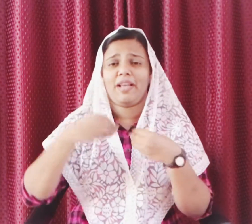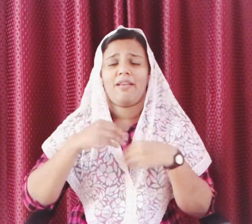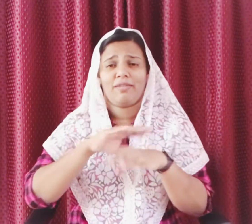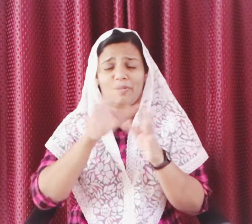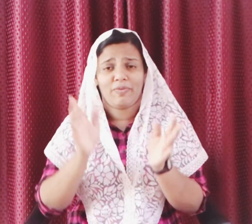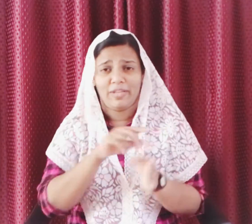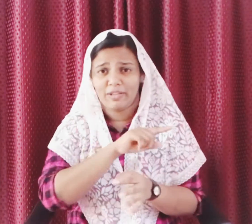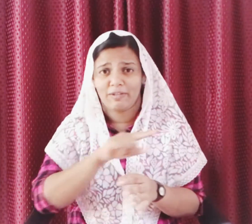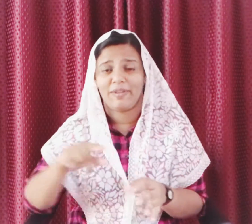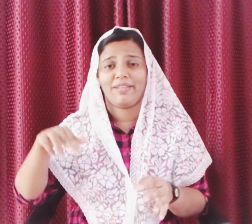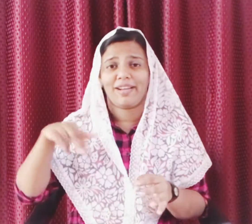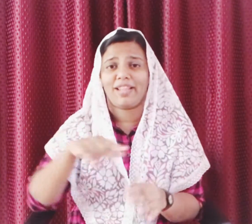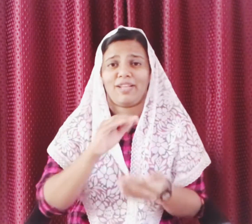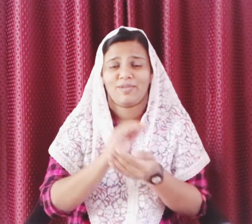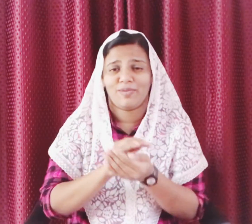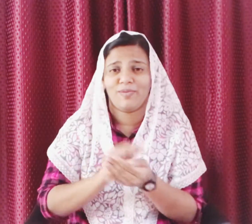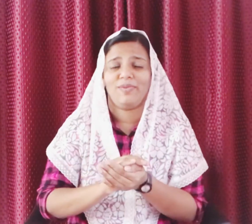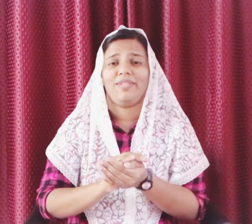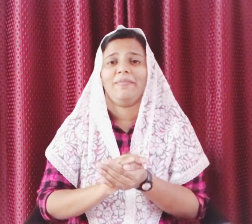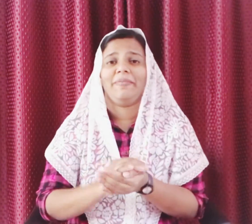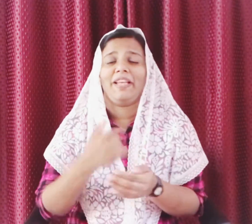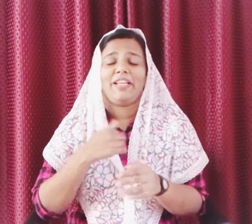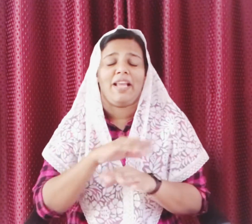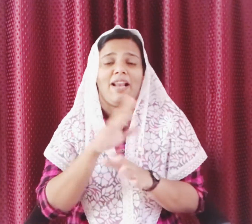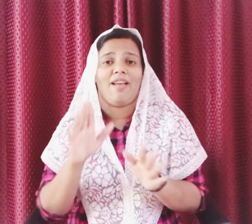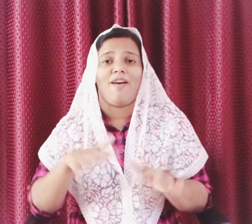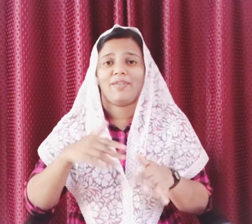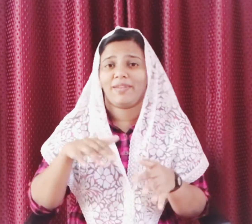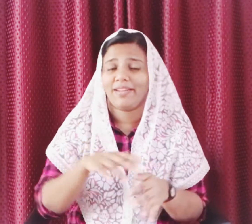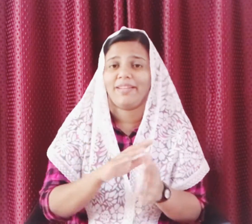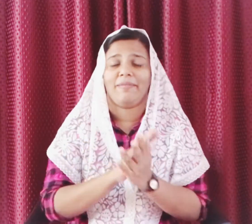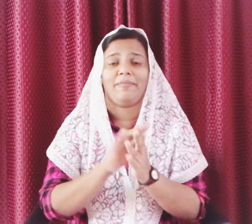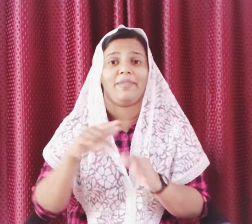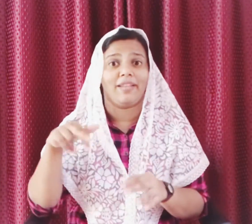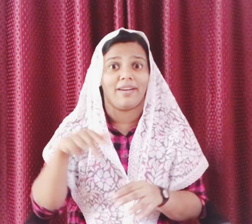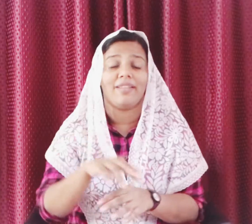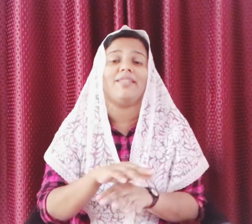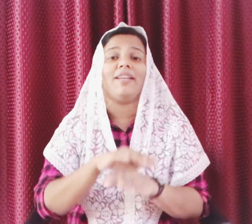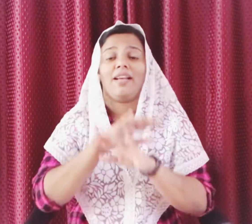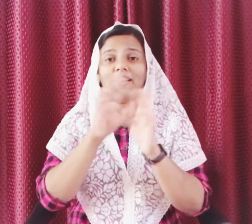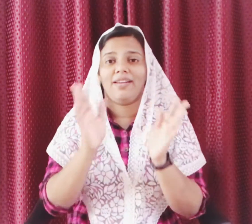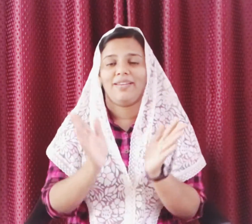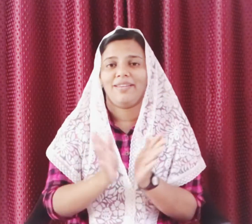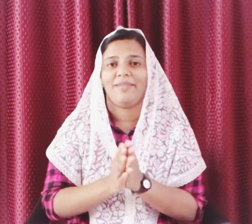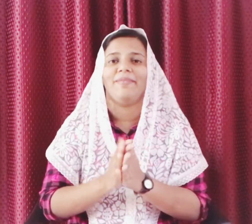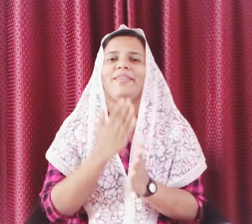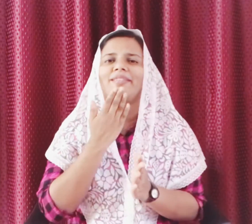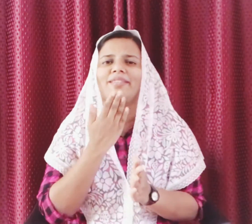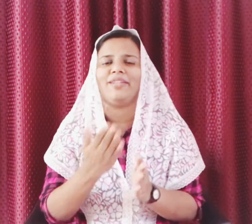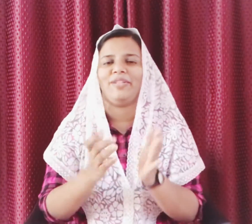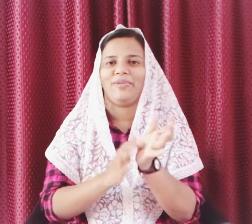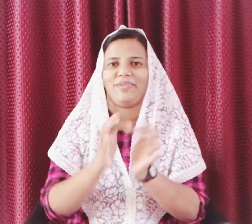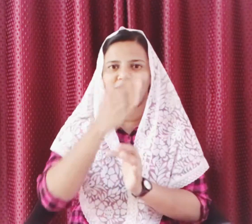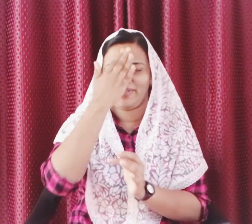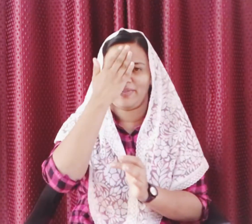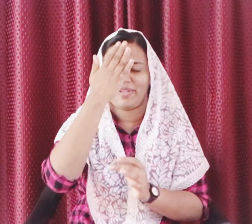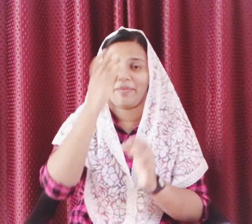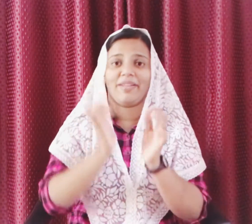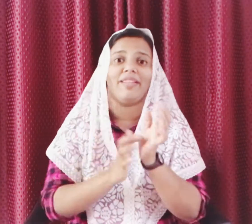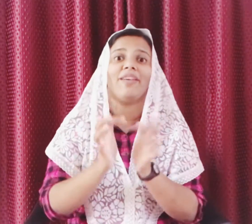ഇതുവരെ നടത്തിയ വിധങ്ങൾക്കായിട്ട്, ഇതുവരെ സൂക്ഷിച്ച വിധങ്ങൾക്കായിട്ട്, ഇതുവരെ പരിപാലിച്ച വിധങ്ങൾക്കായിട്ട്, നടത്തുന്ന വിധങ്ങൾക്കായിട്ട് കർത്താവിന് നന്ദിയോടെ സ്തോത്രം പറഞ്ഞാട്ട്. യഹോവ